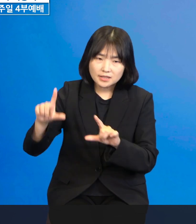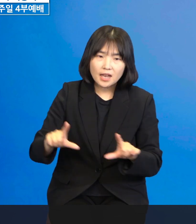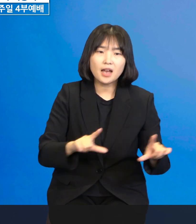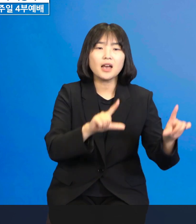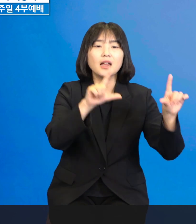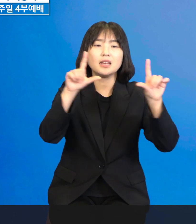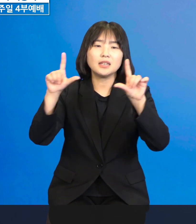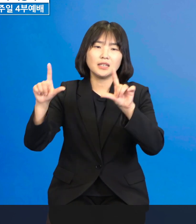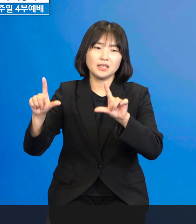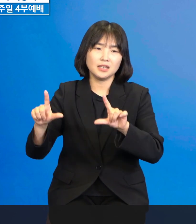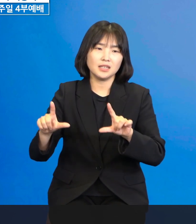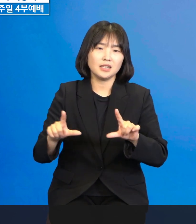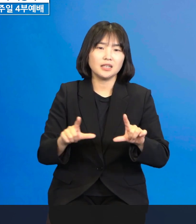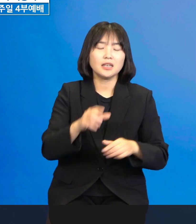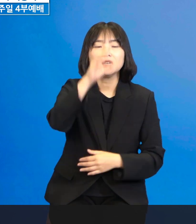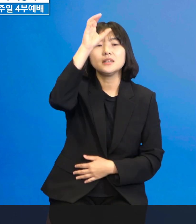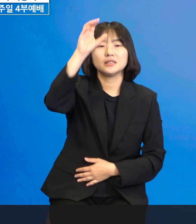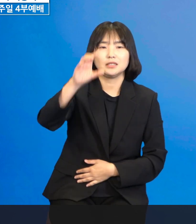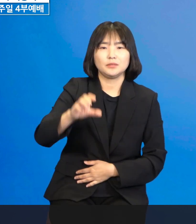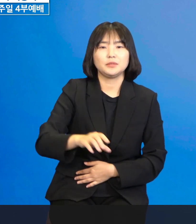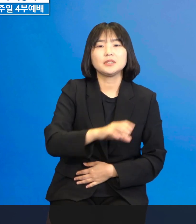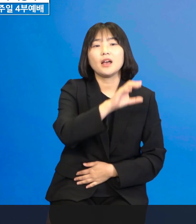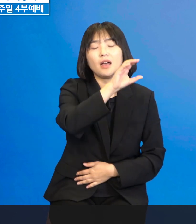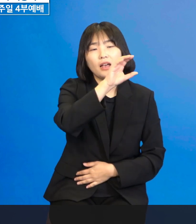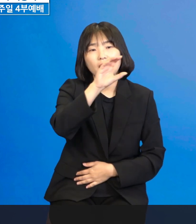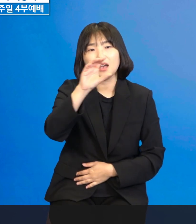은혜로만 살리